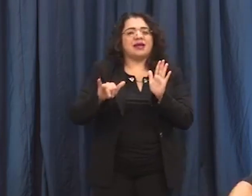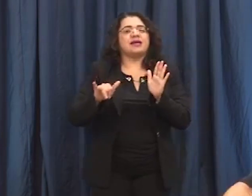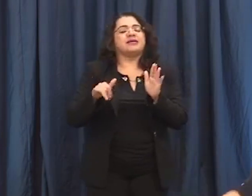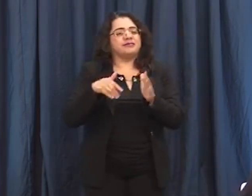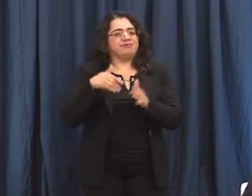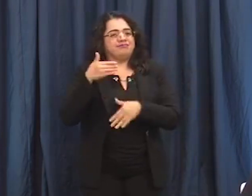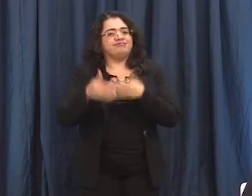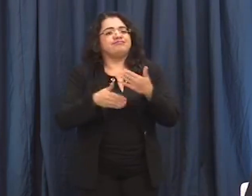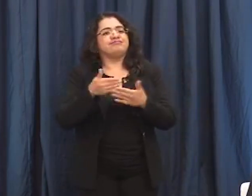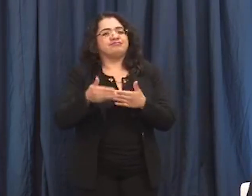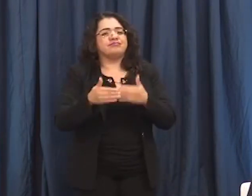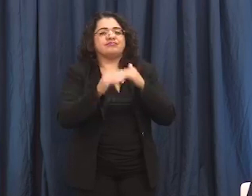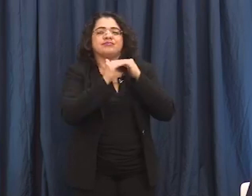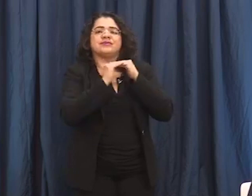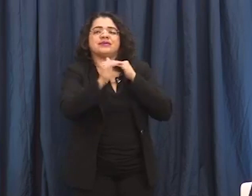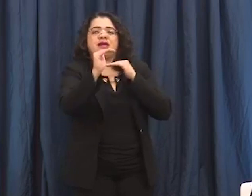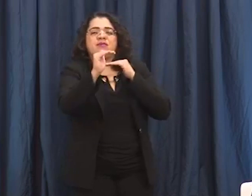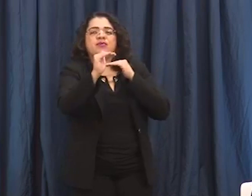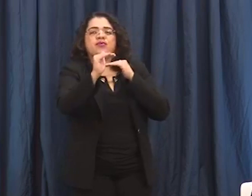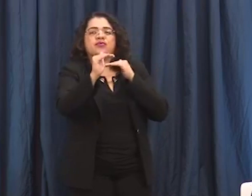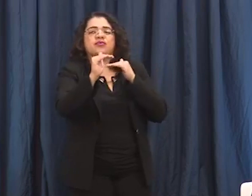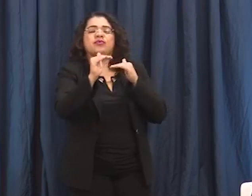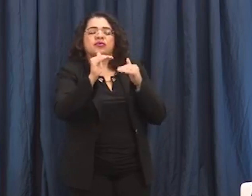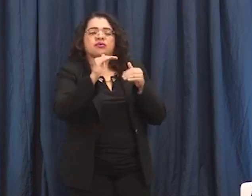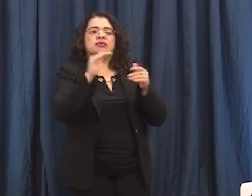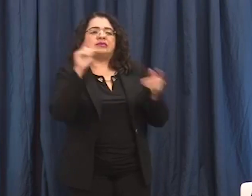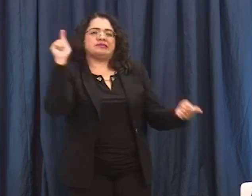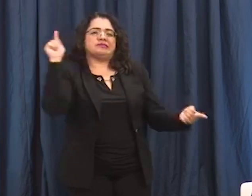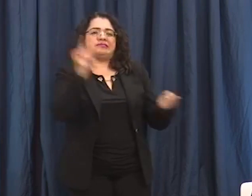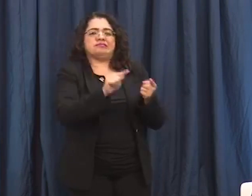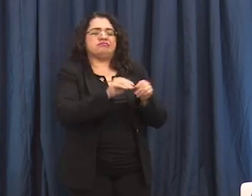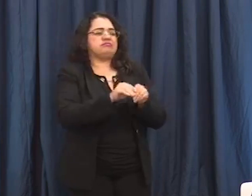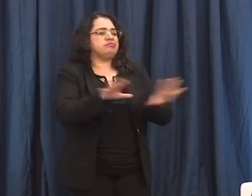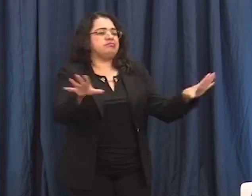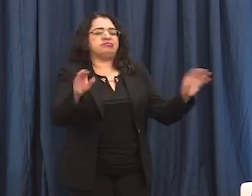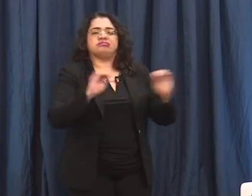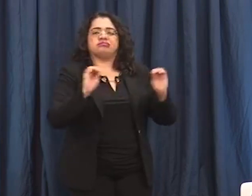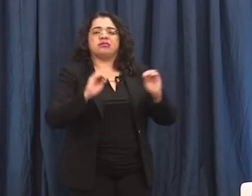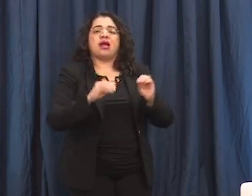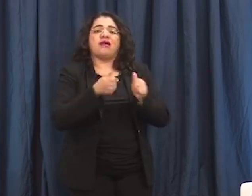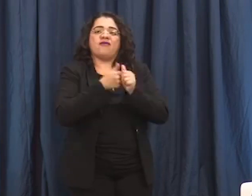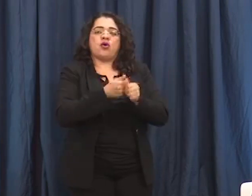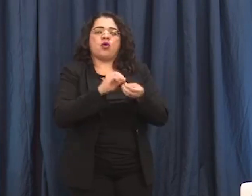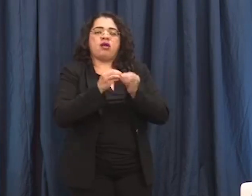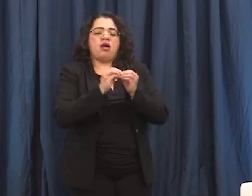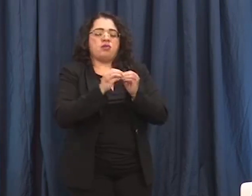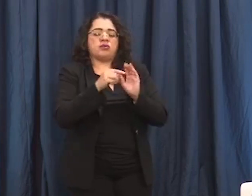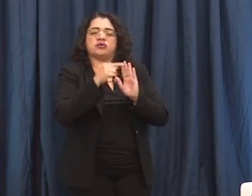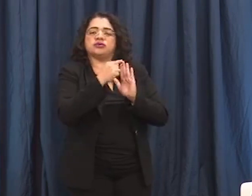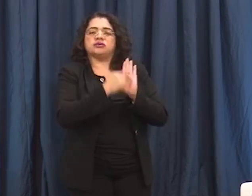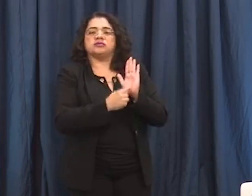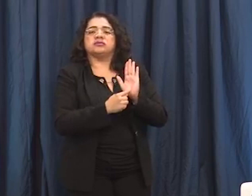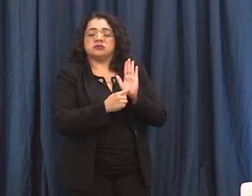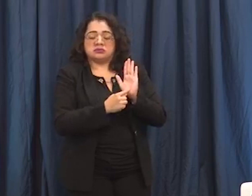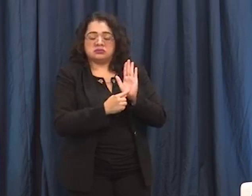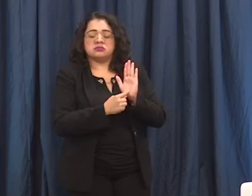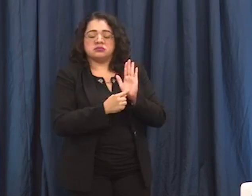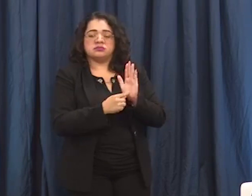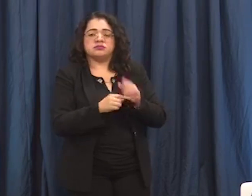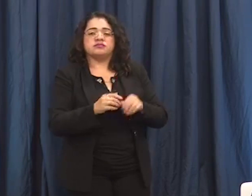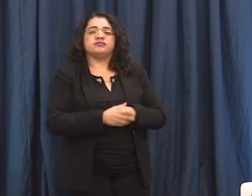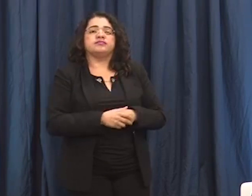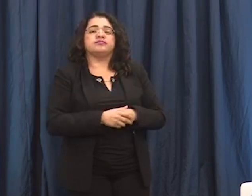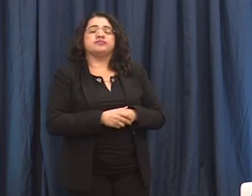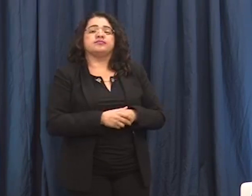la estabilidad local de la propagación del coronavirus y los niveles específicos de preparación del condado. La segunda